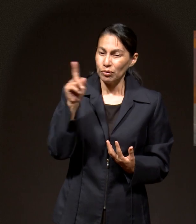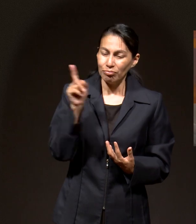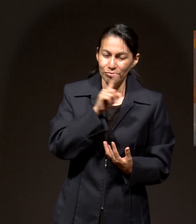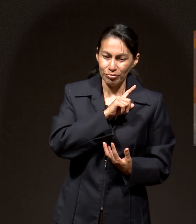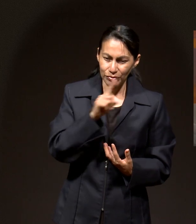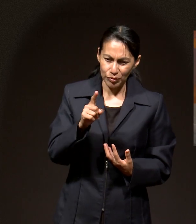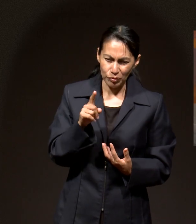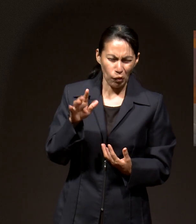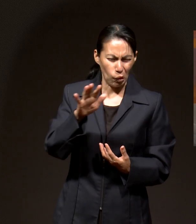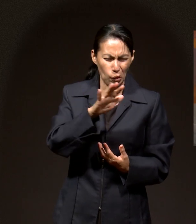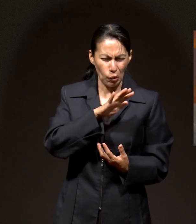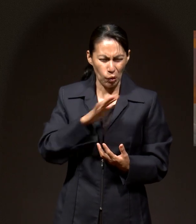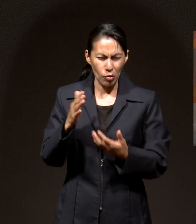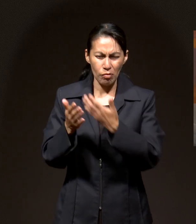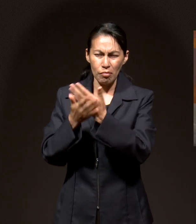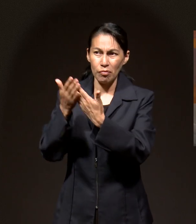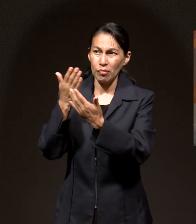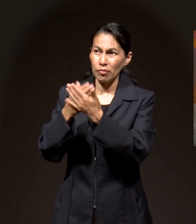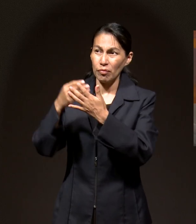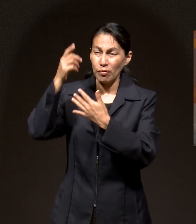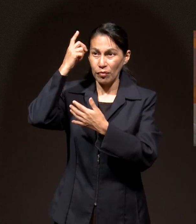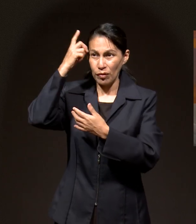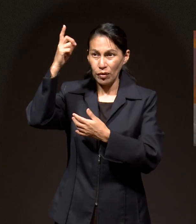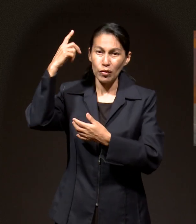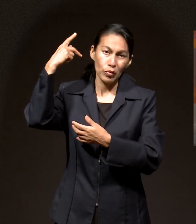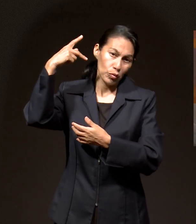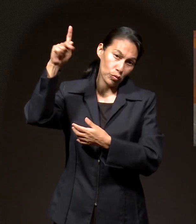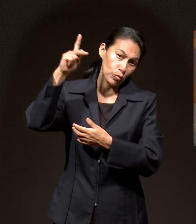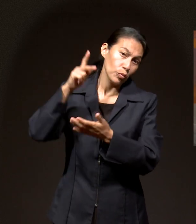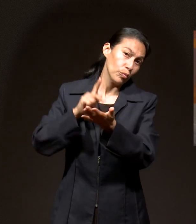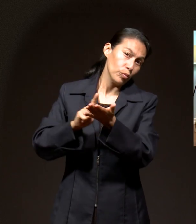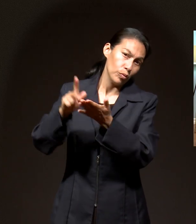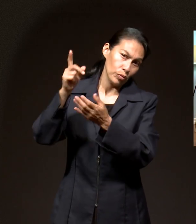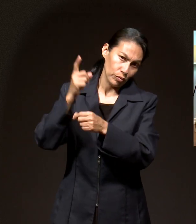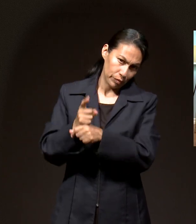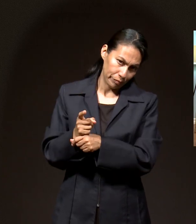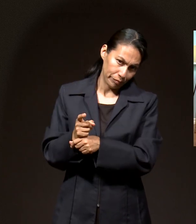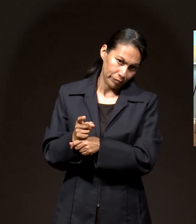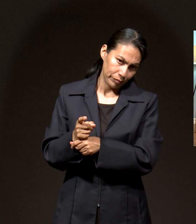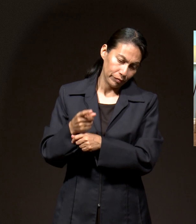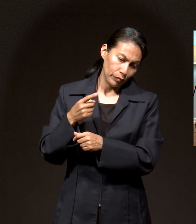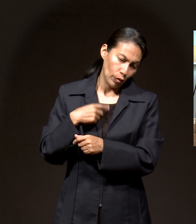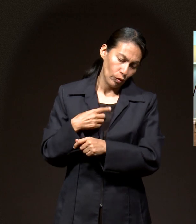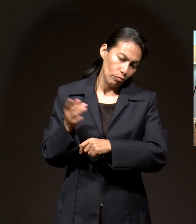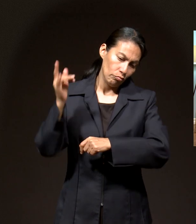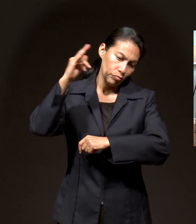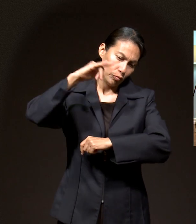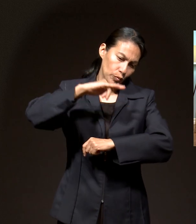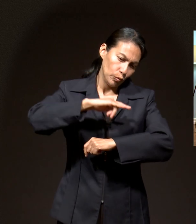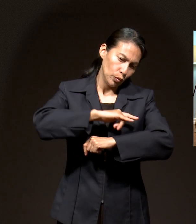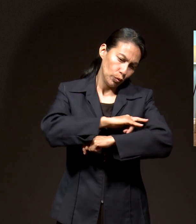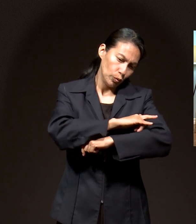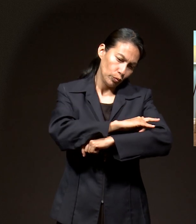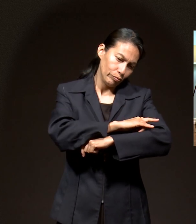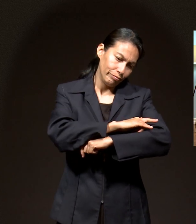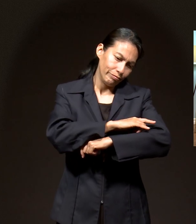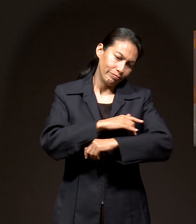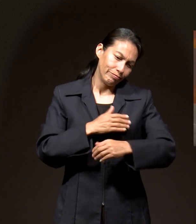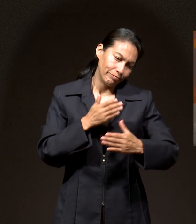preocupar. Está todo en las manos de Dios. Lo que pase va a ser para bienestar. Amén. En cuanto llegué al